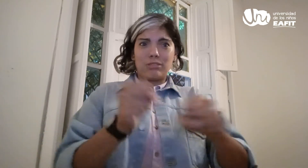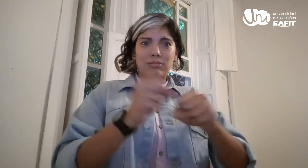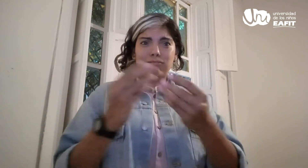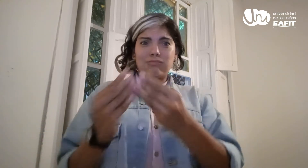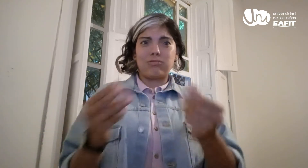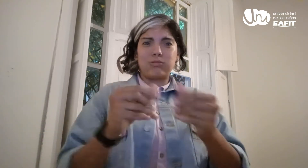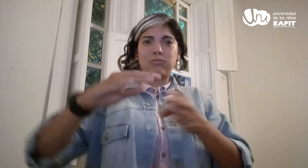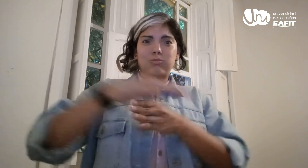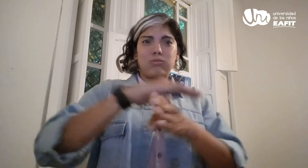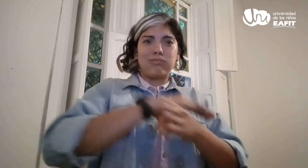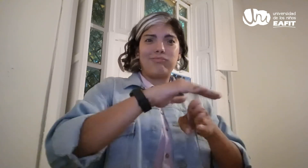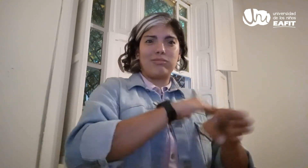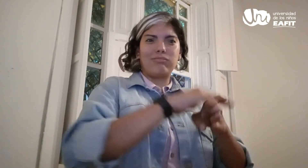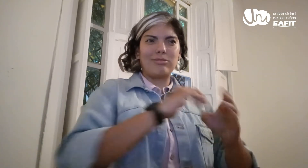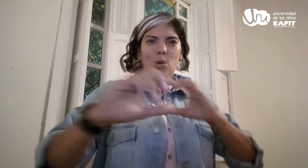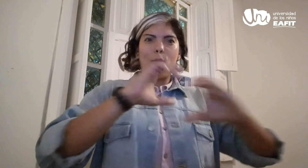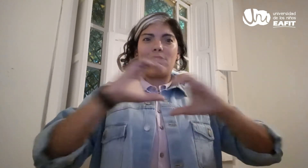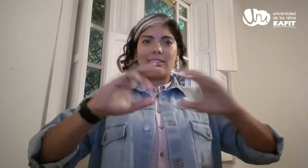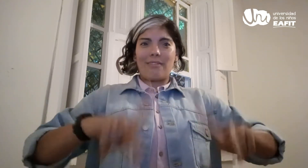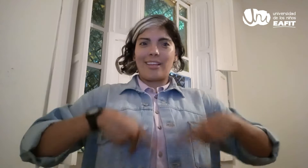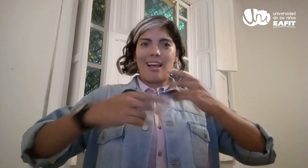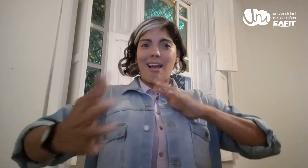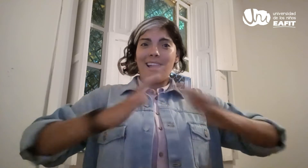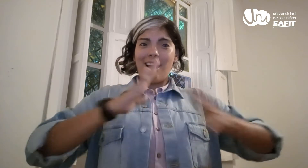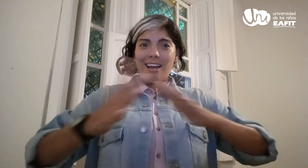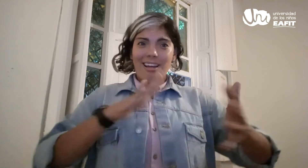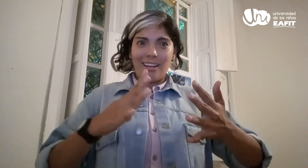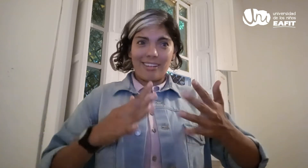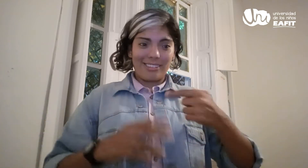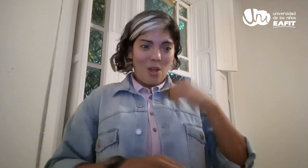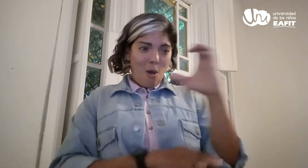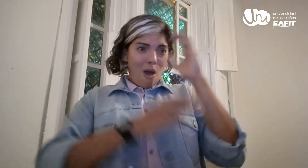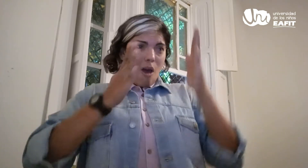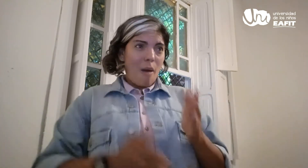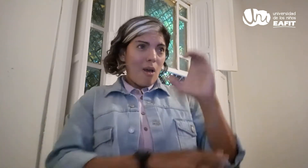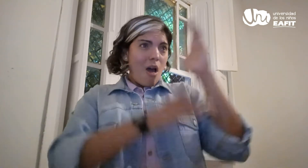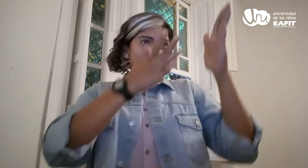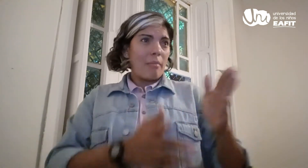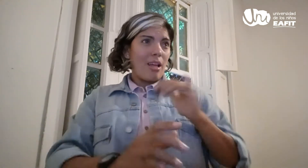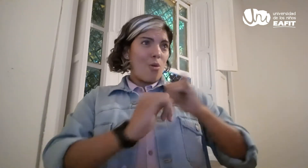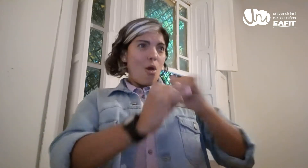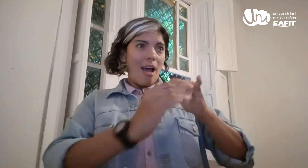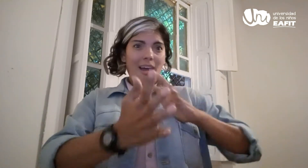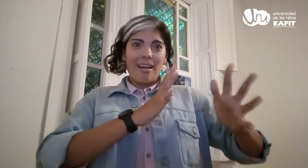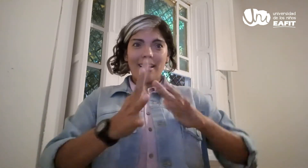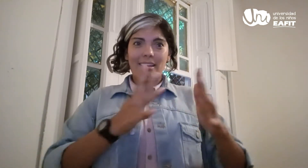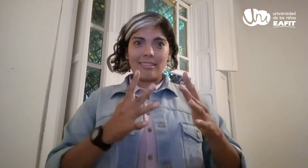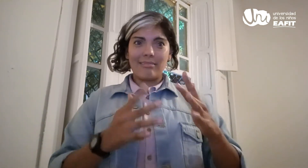tú. Los dos nos comunicamos en lenguas nativas de nuestro país y así como existen materias de